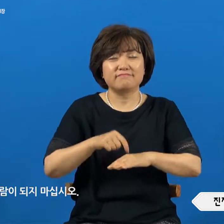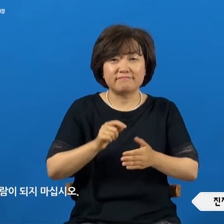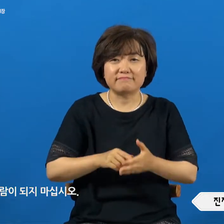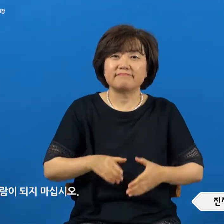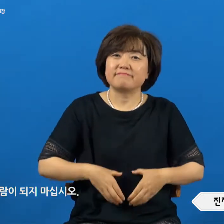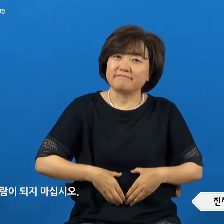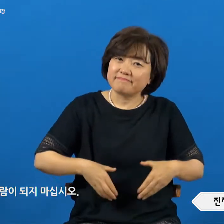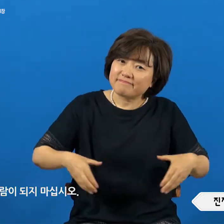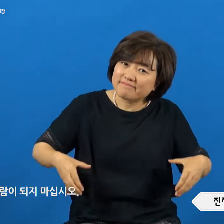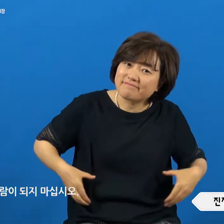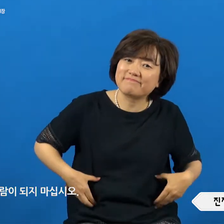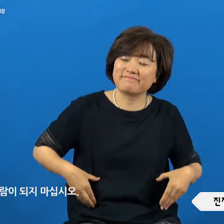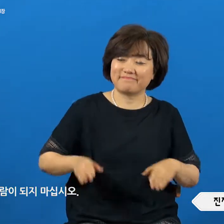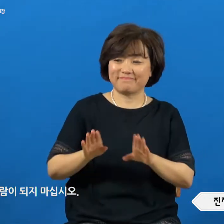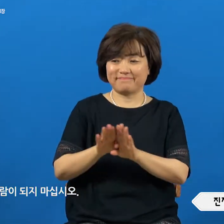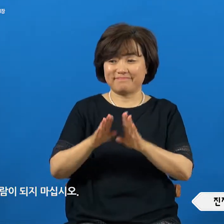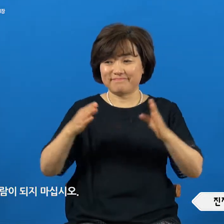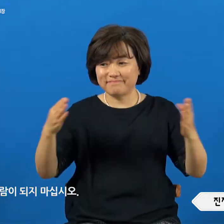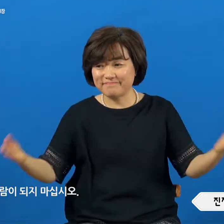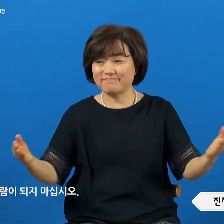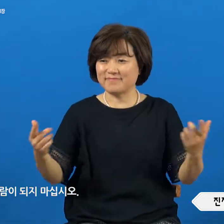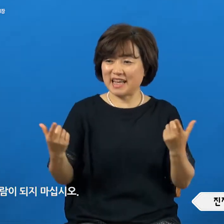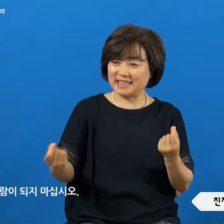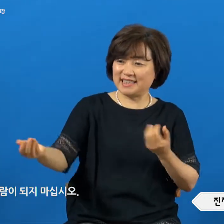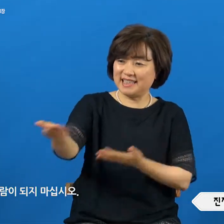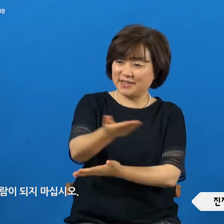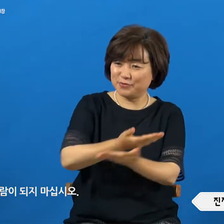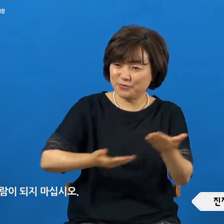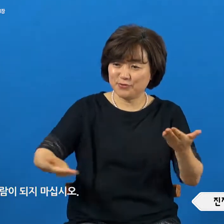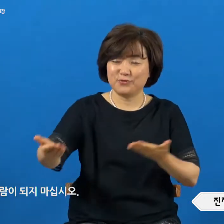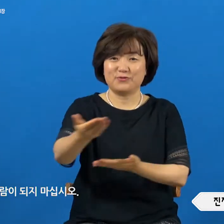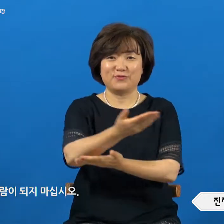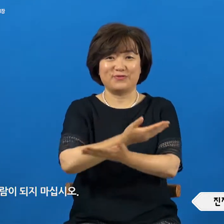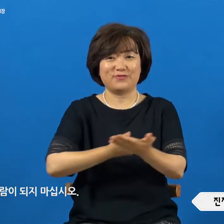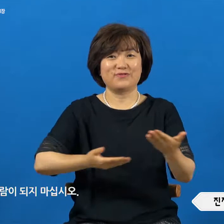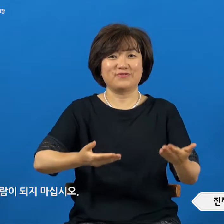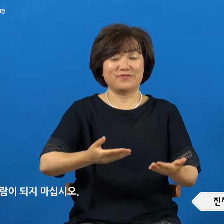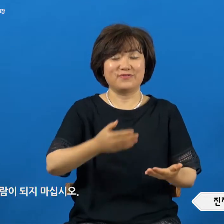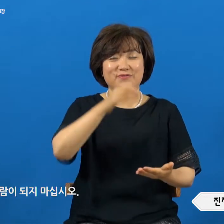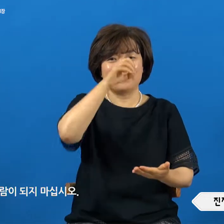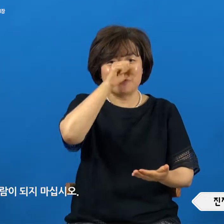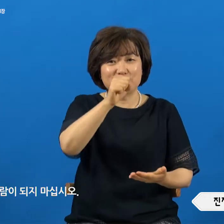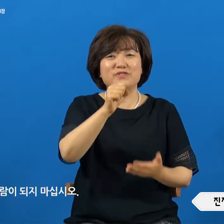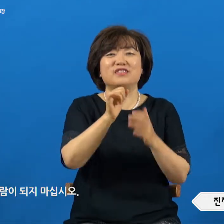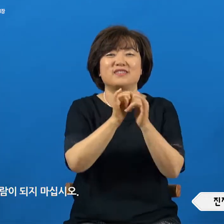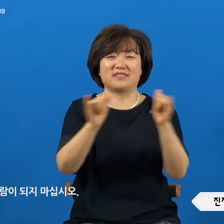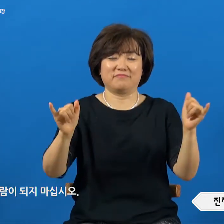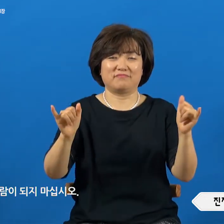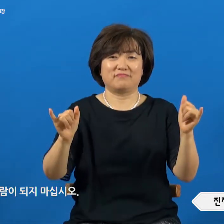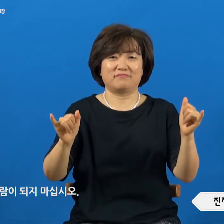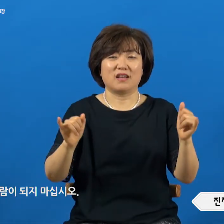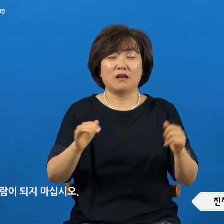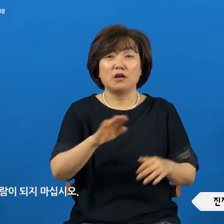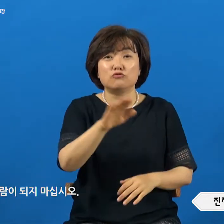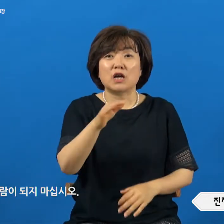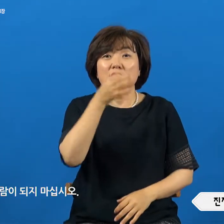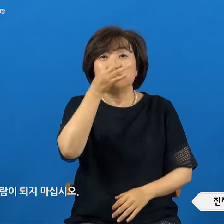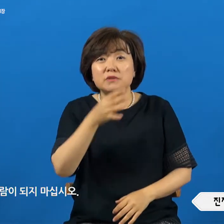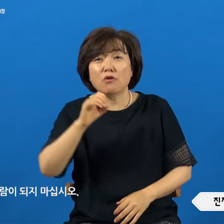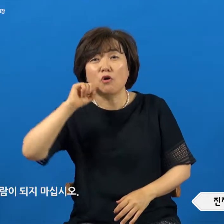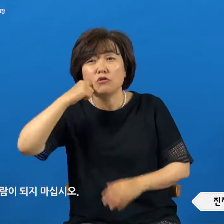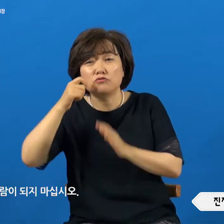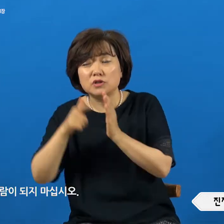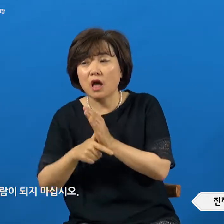있는 것들을 함께 나눌 수 있는 필요가 우리 가운데 있지 않습니까? 정말 힘들고 어려운 때